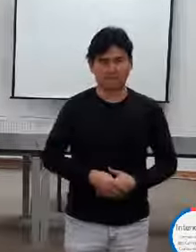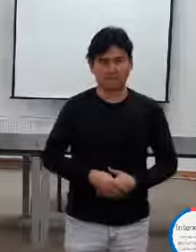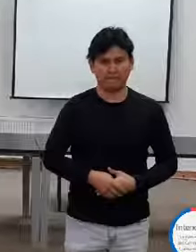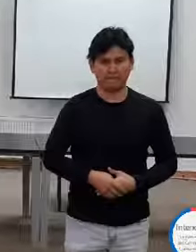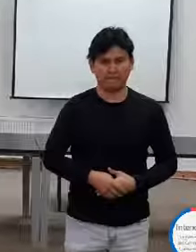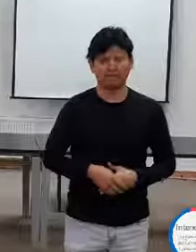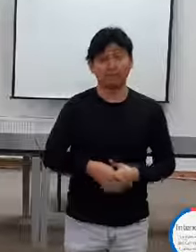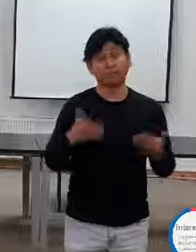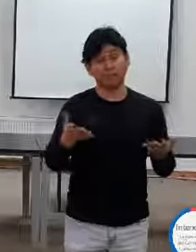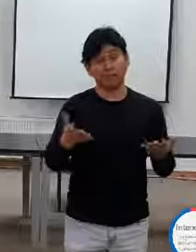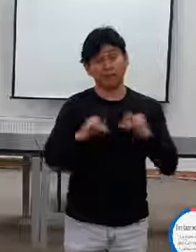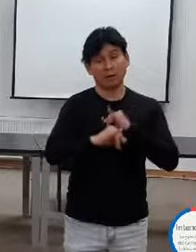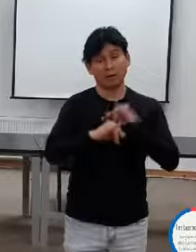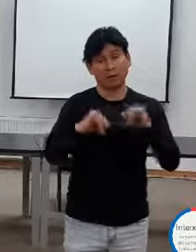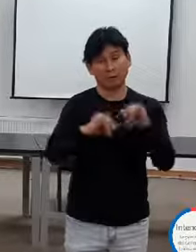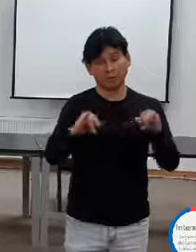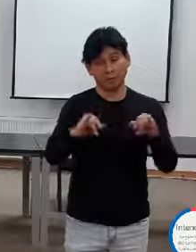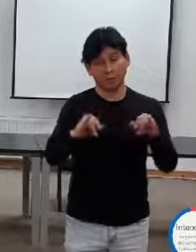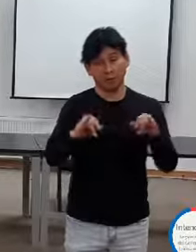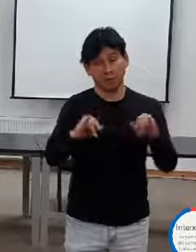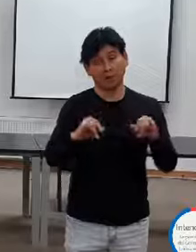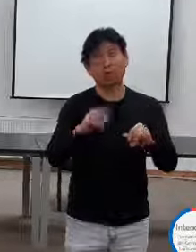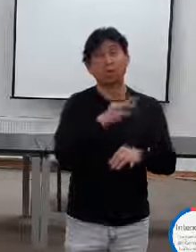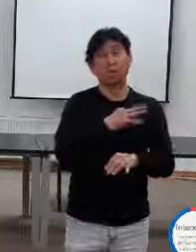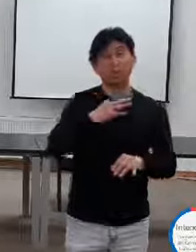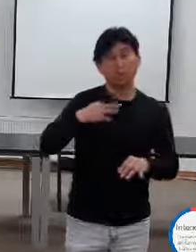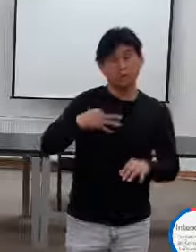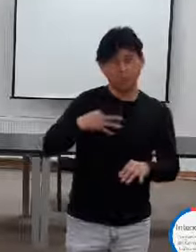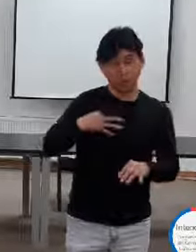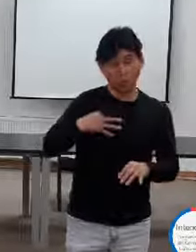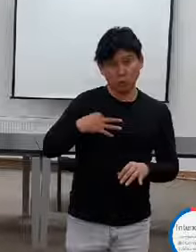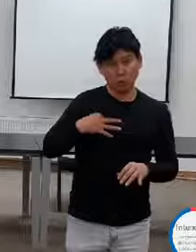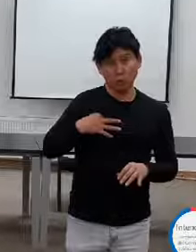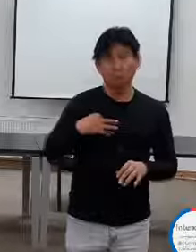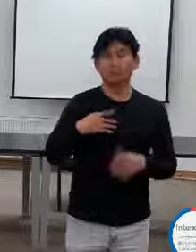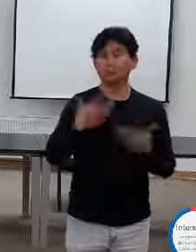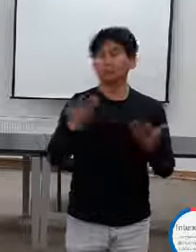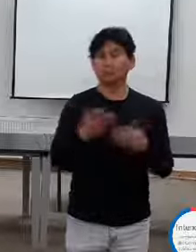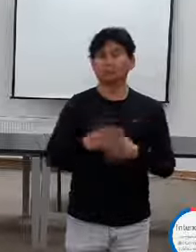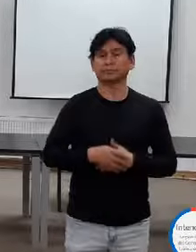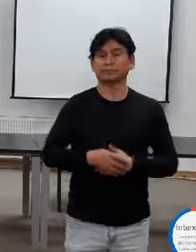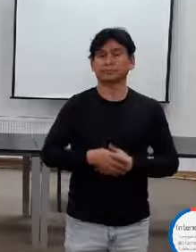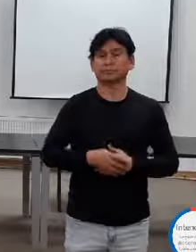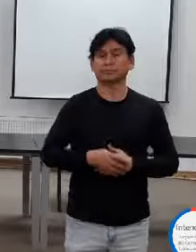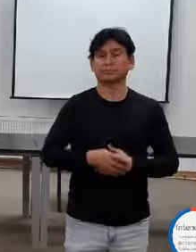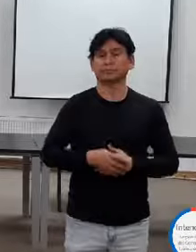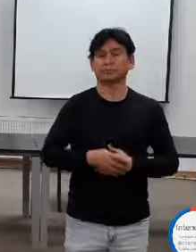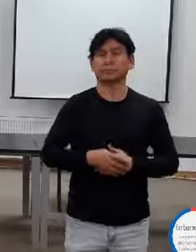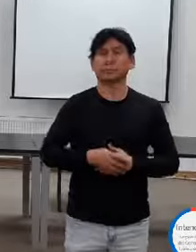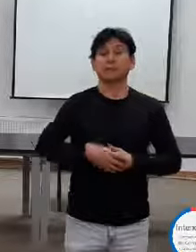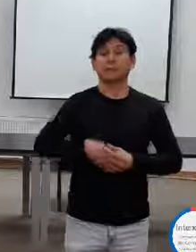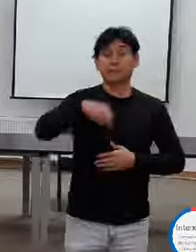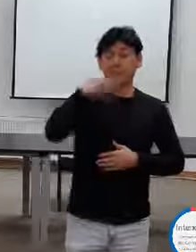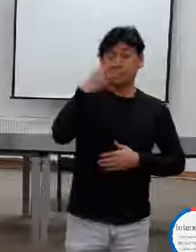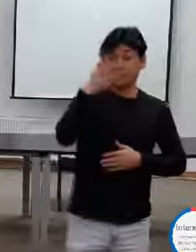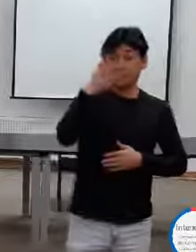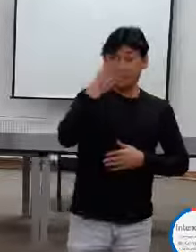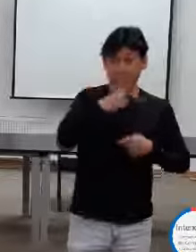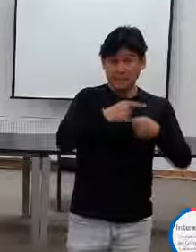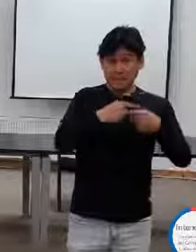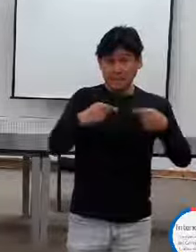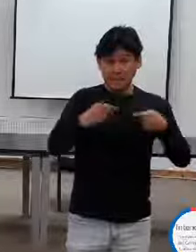es así que la información entregada por el ministro es la siguiente a cabo de 3 semanas que se